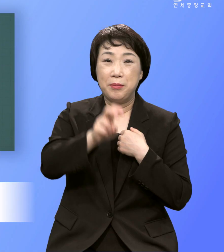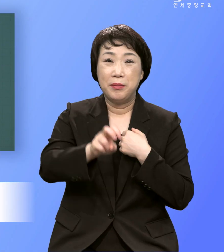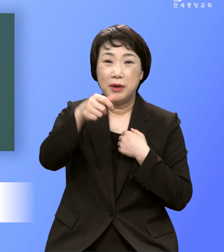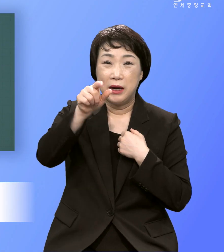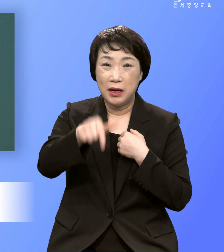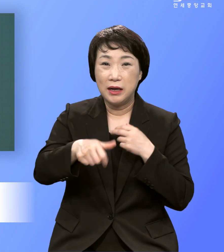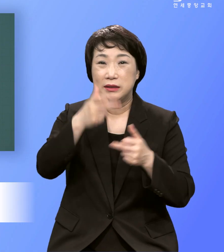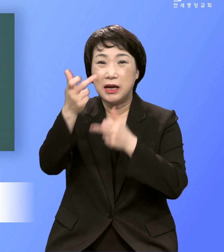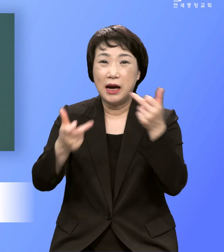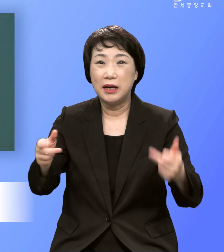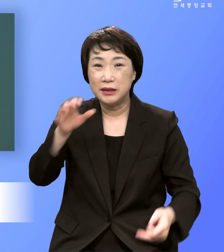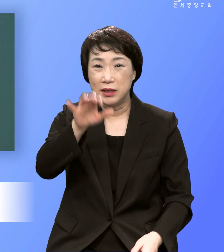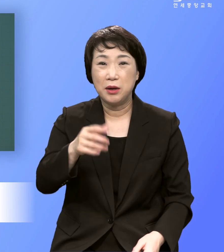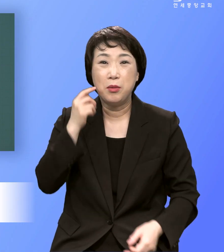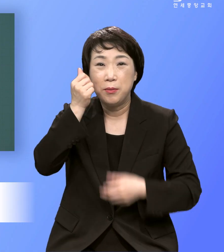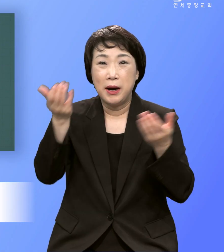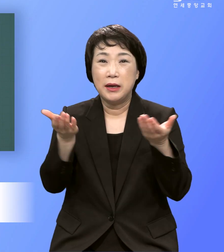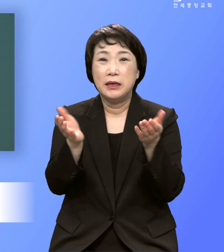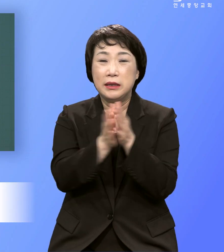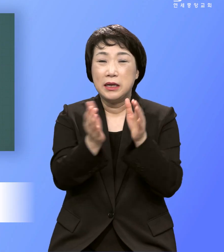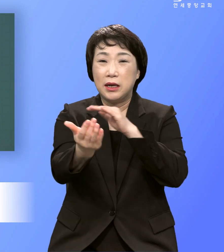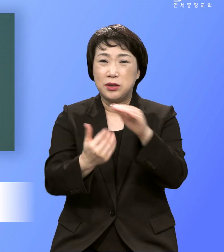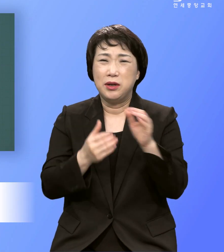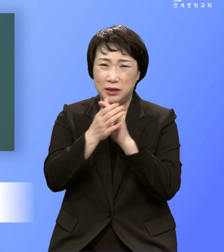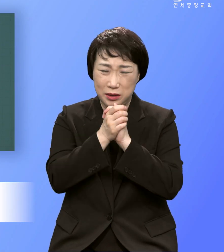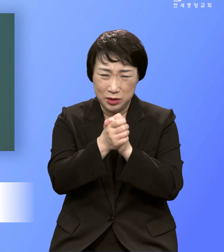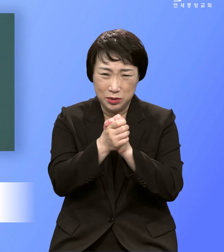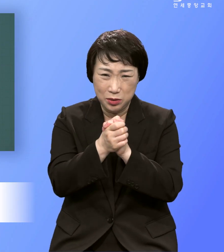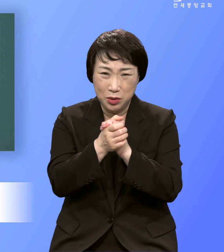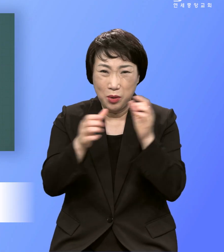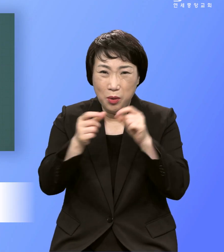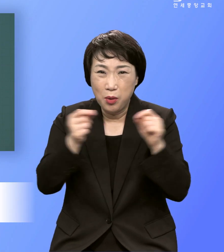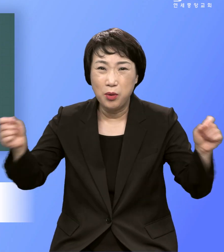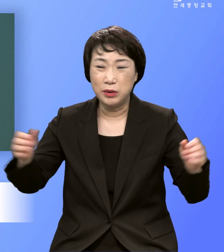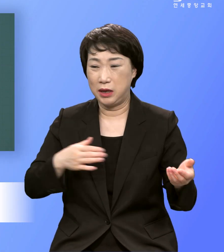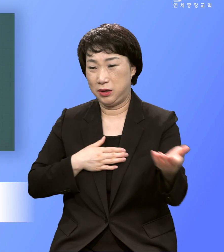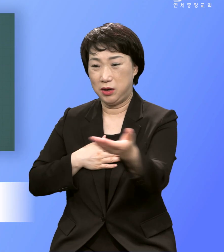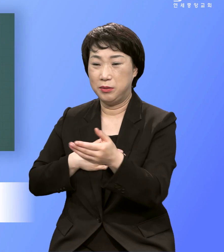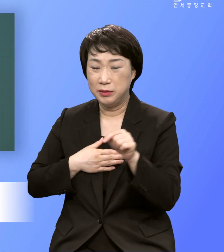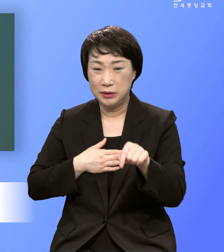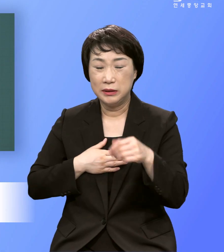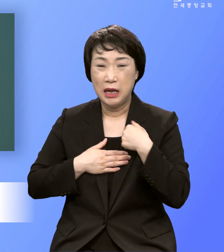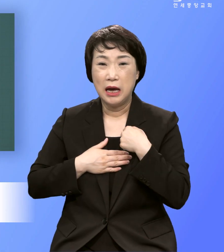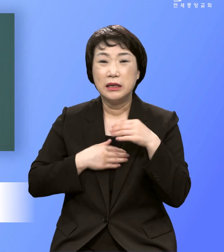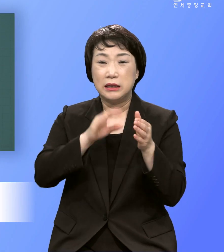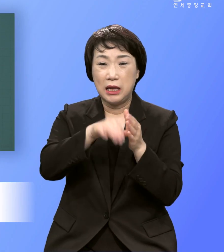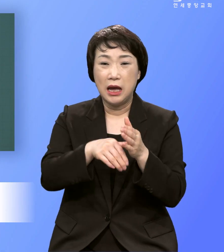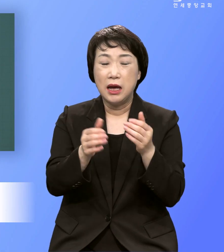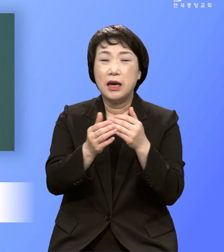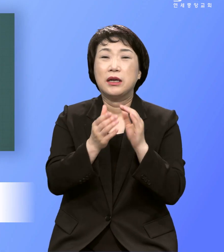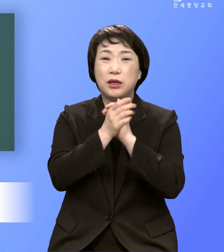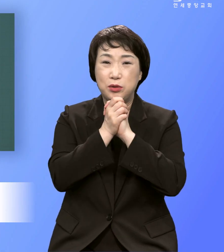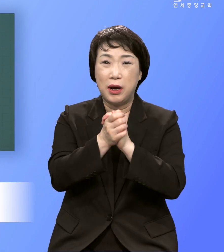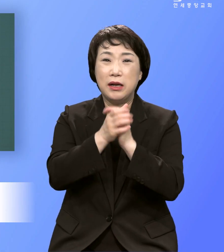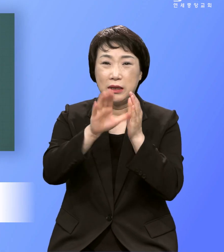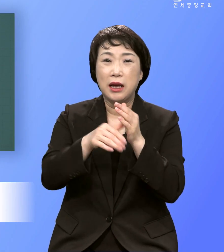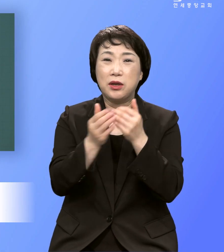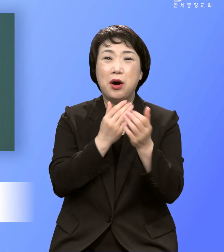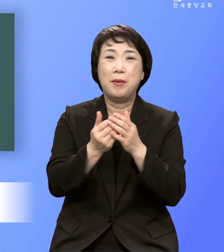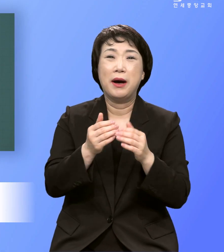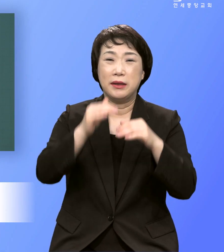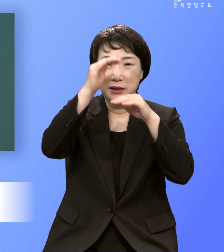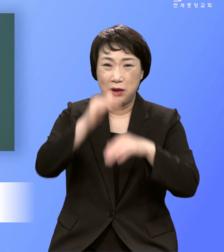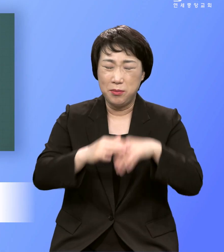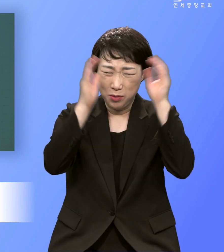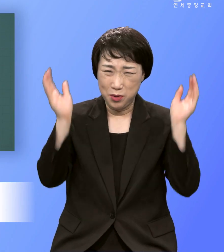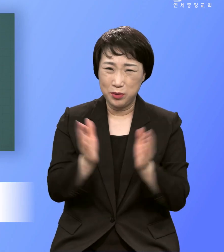삼각산에서 기도할 때, 난 여러분에게 삼각산에서 기도하며 경험한 얘기를 입으로 아직까지도